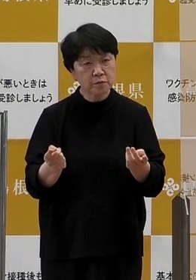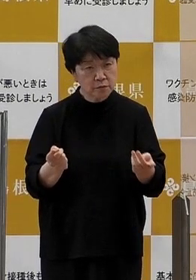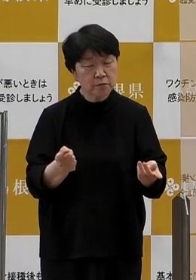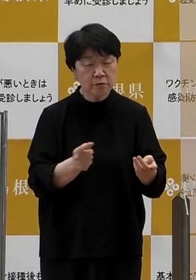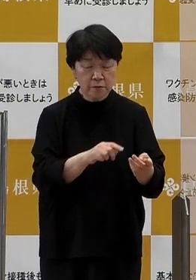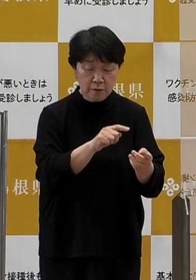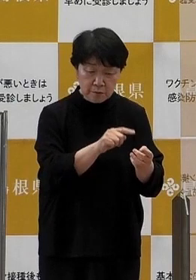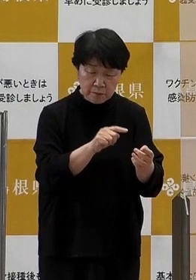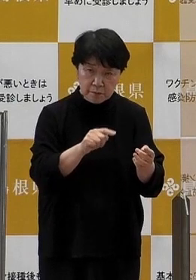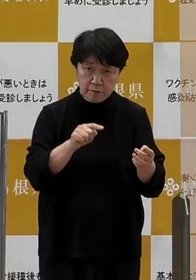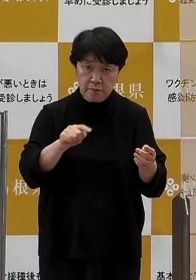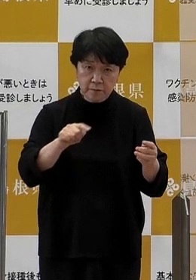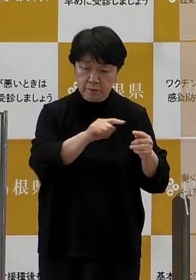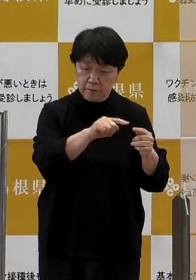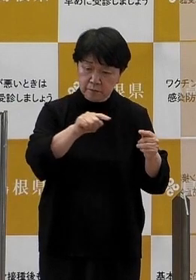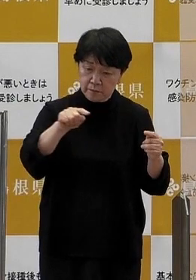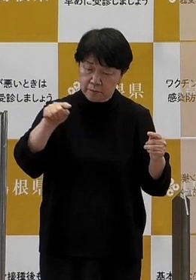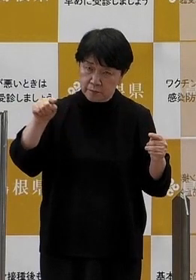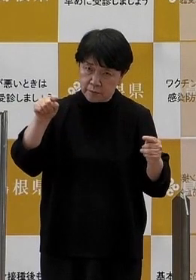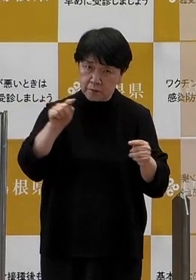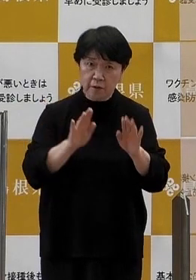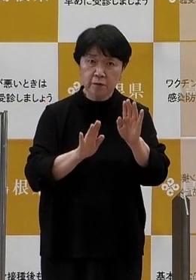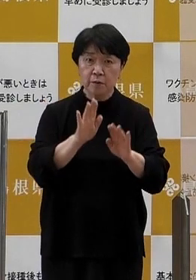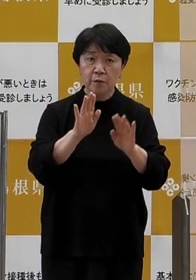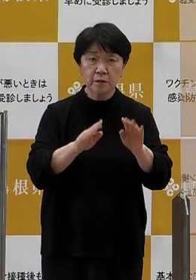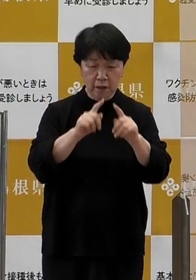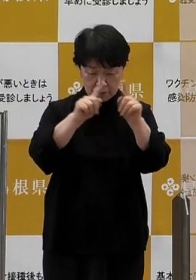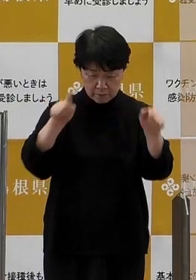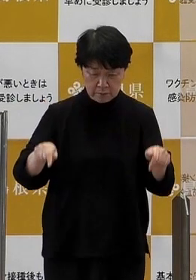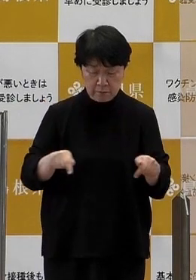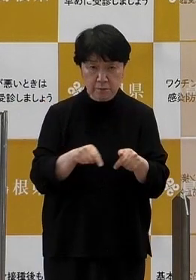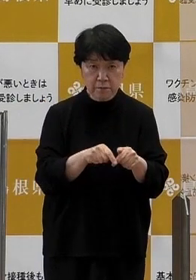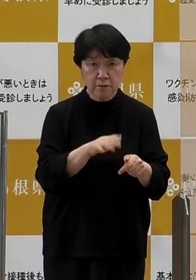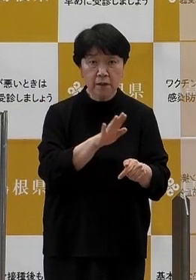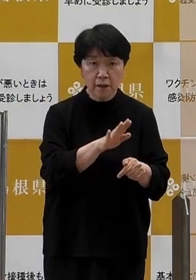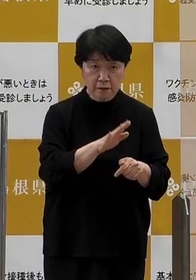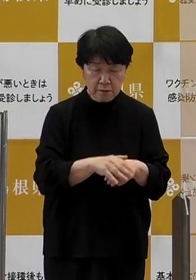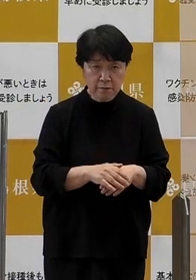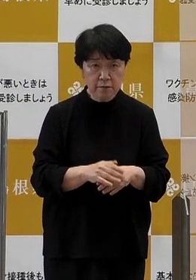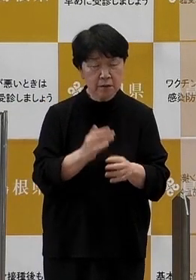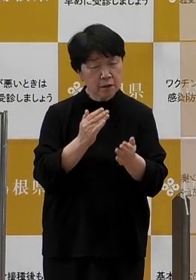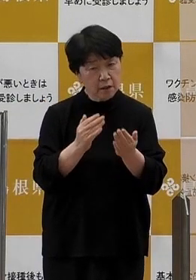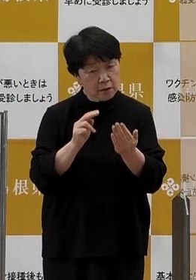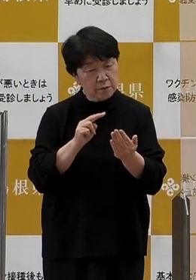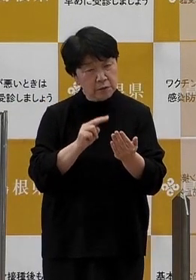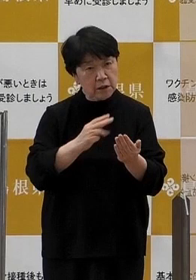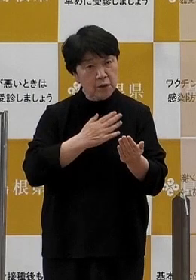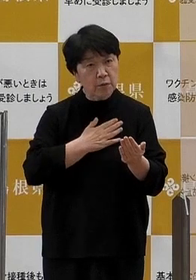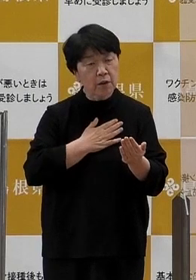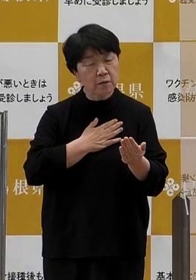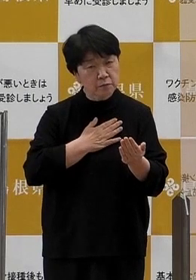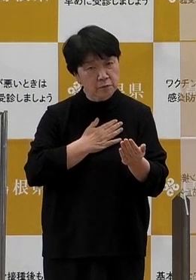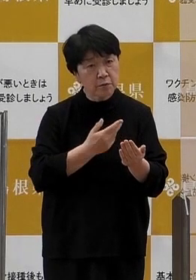しています。で、まあ、はっきり分かるように、まあ、こういう名刺入れて